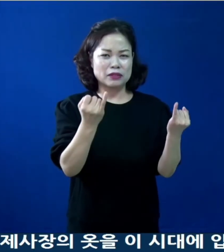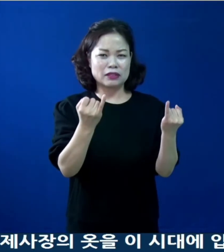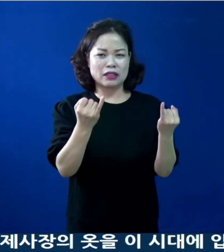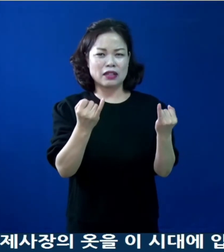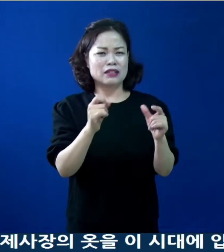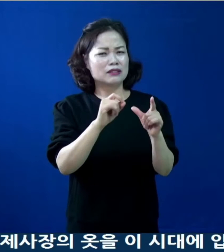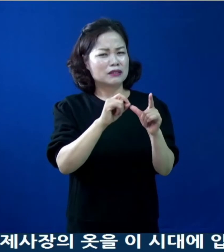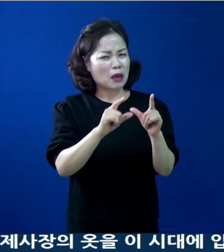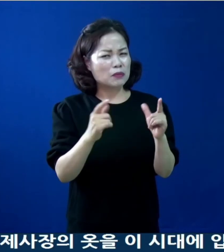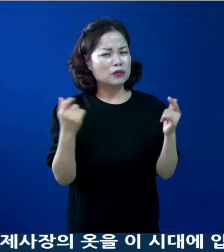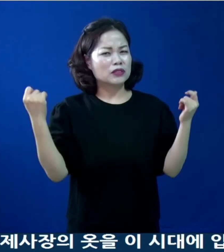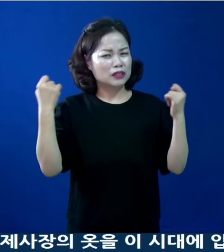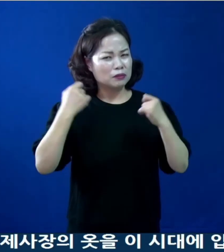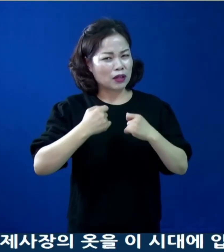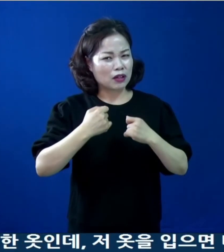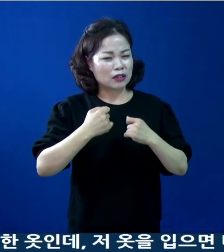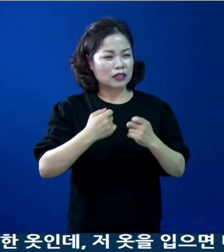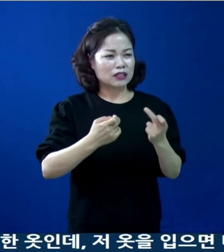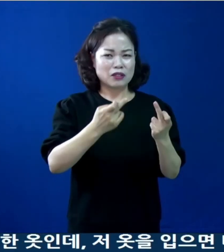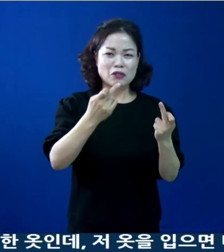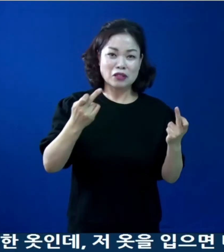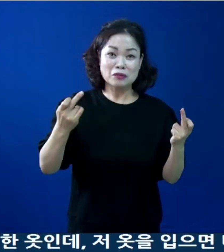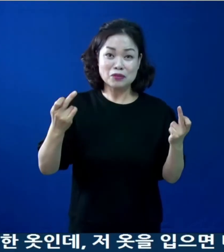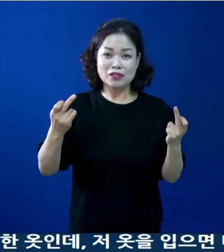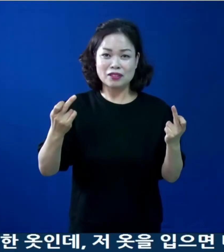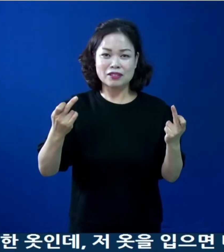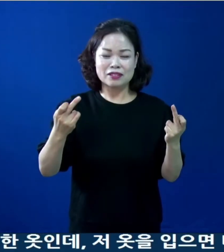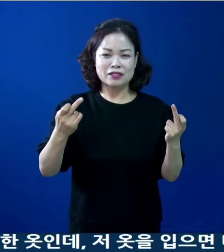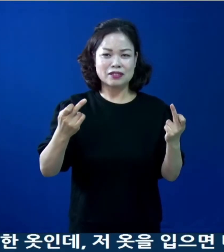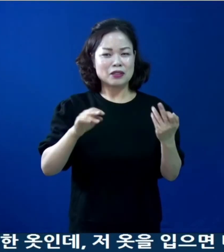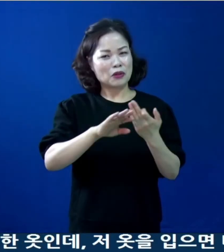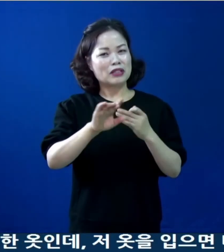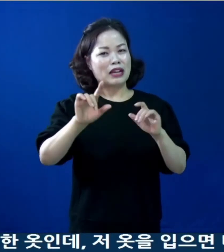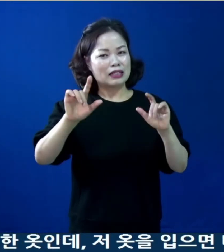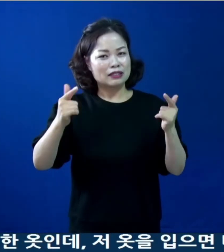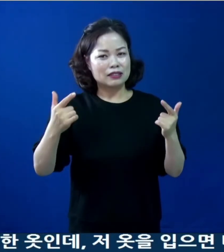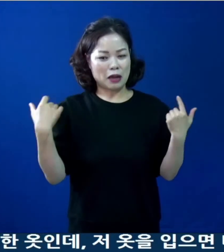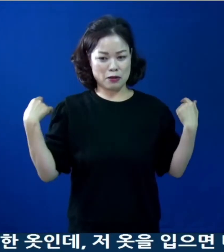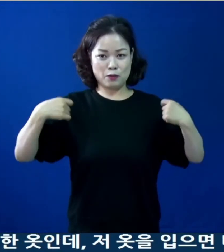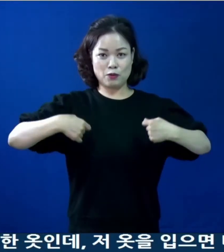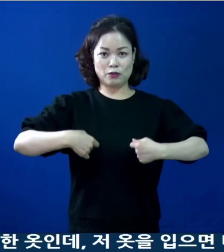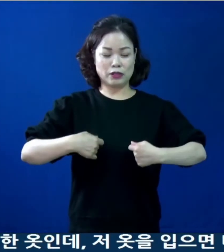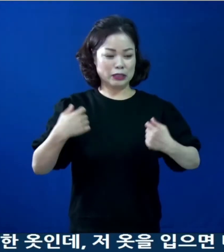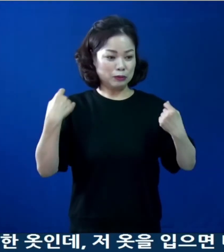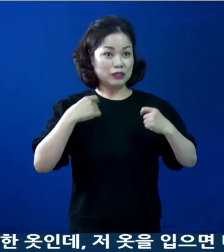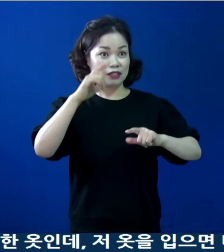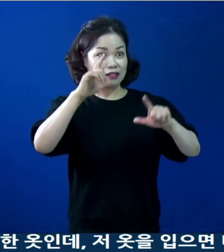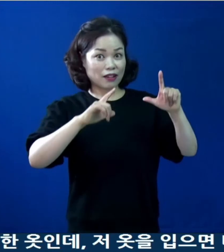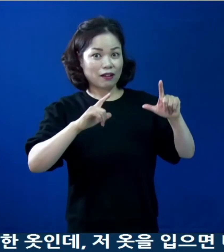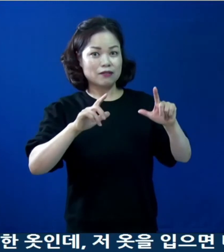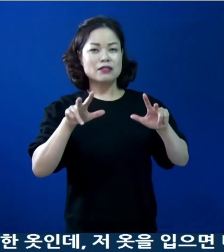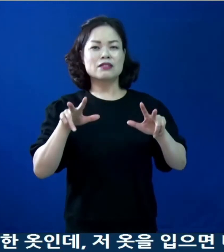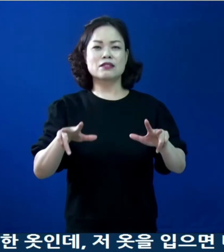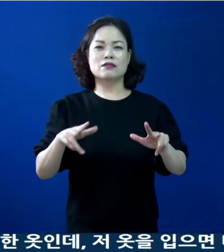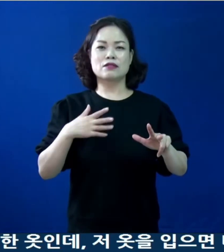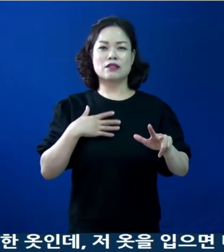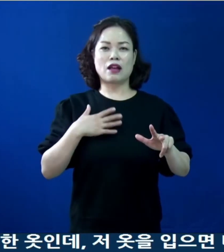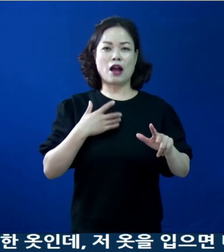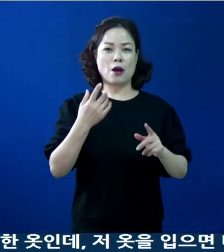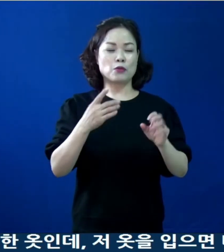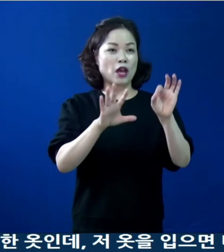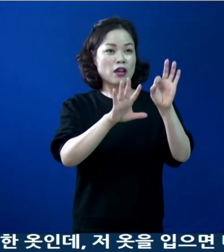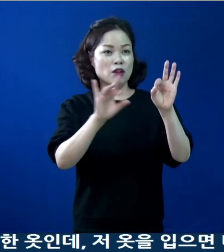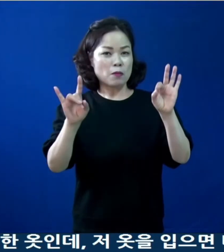다수가 입어보고 싶으실 것 같아요. 형제님들도 큰 예외 아닐 것 같습니다. 한번 딱 입으면요, 그 입는 자체가 지금 나보다